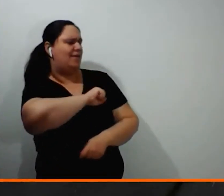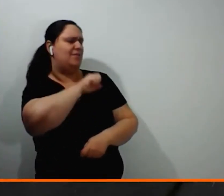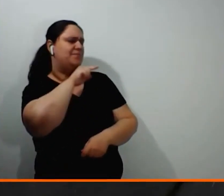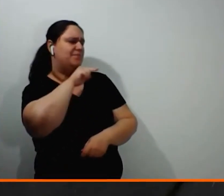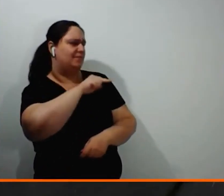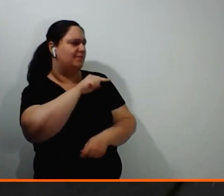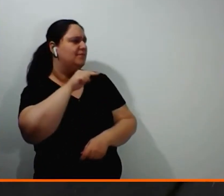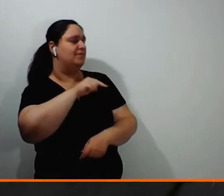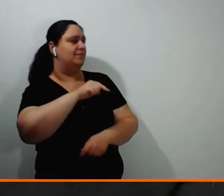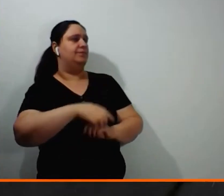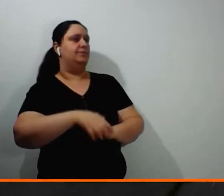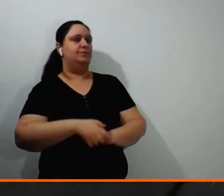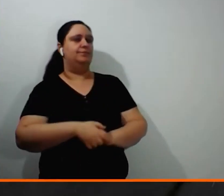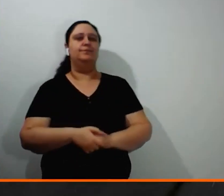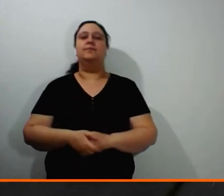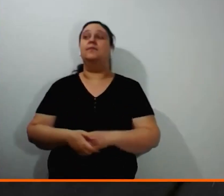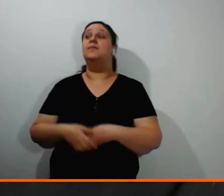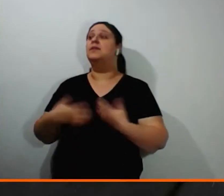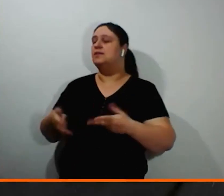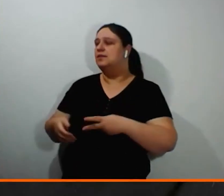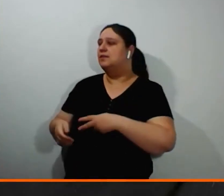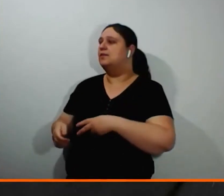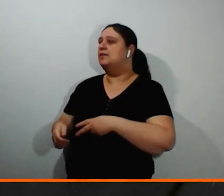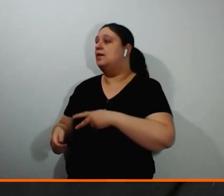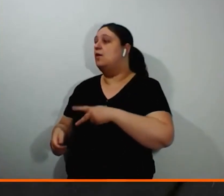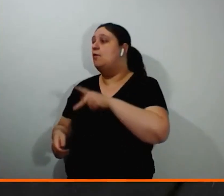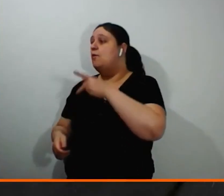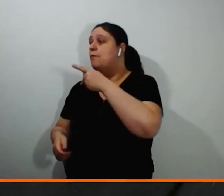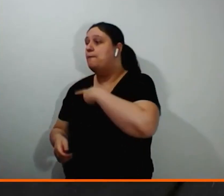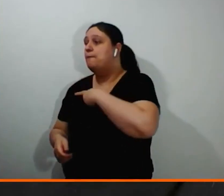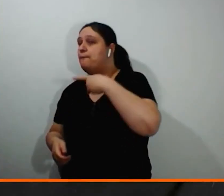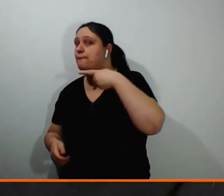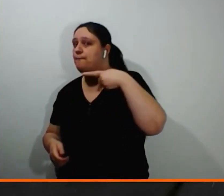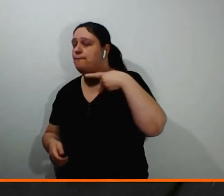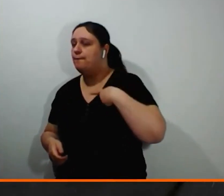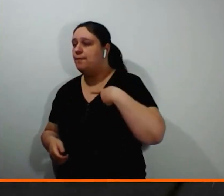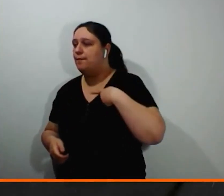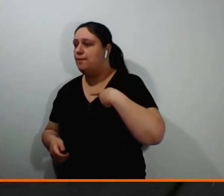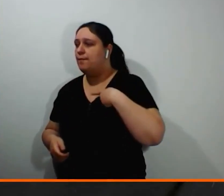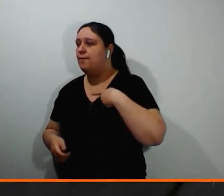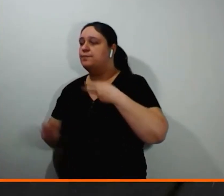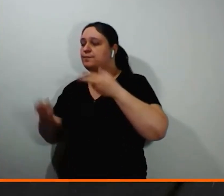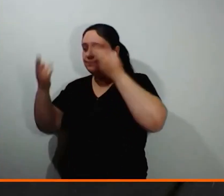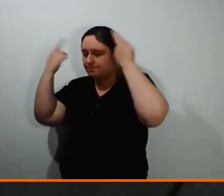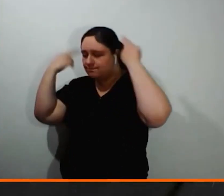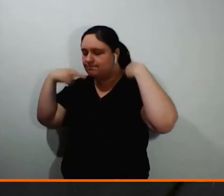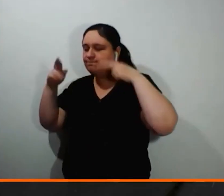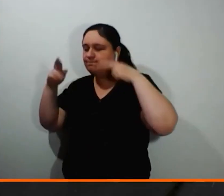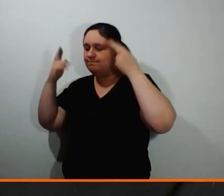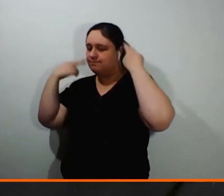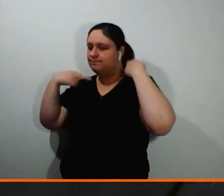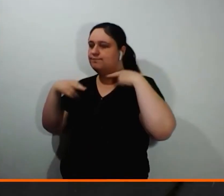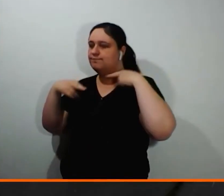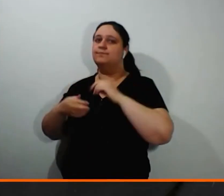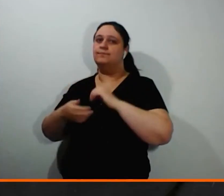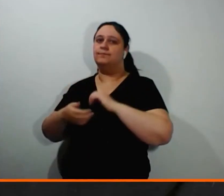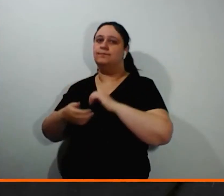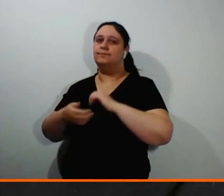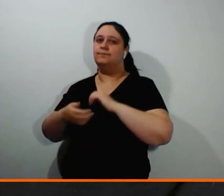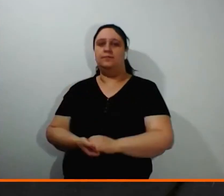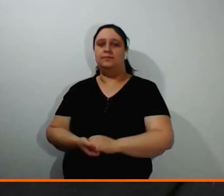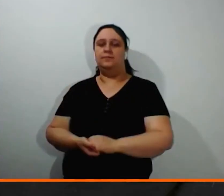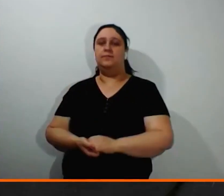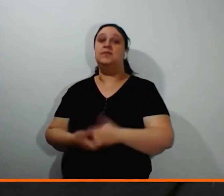Jesus: pastoreia as minhas ovelhas. Até os irmãos da igreja, que